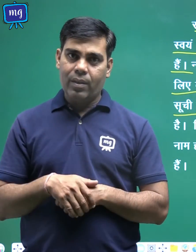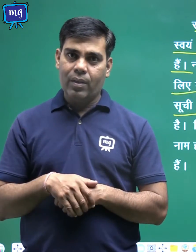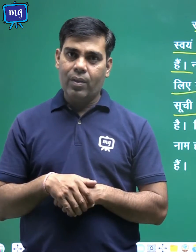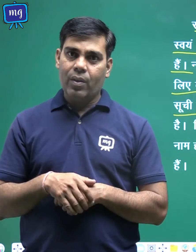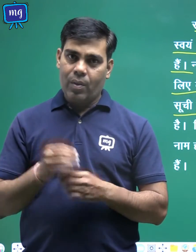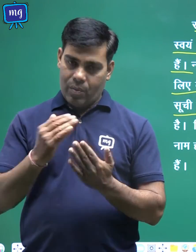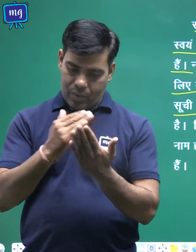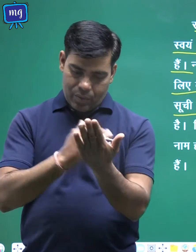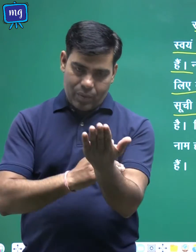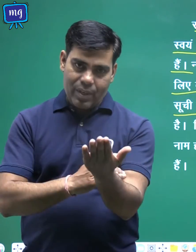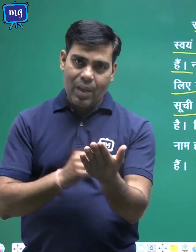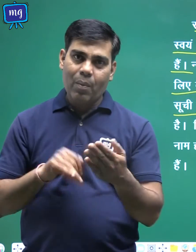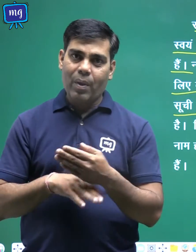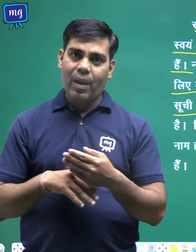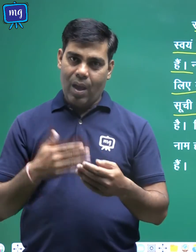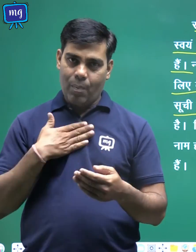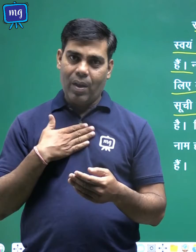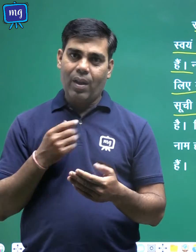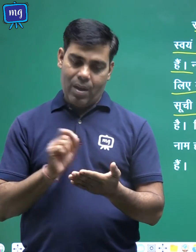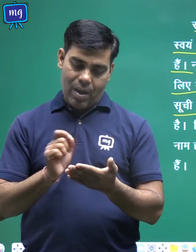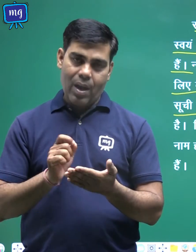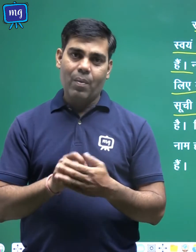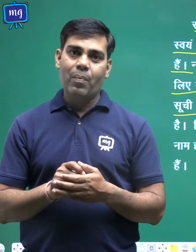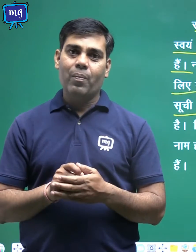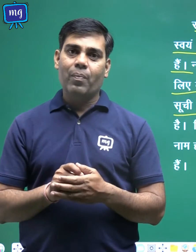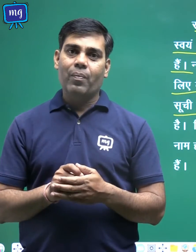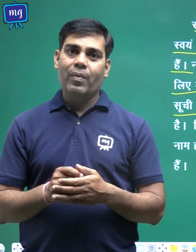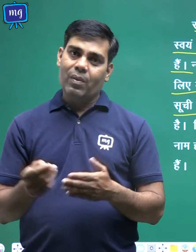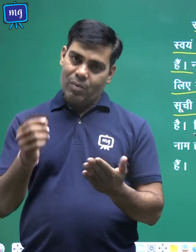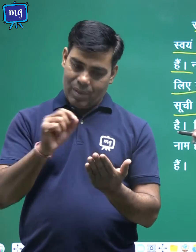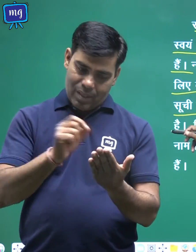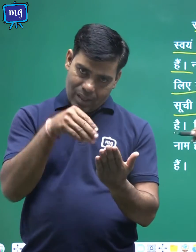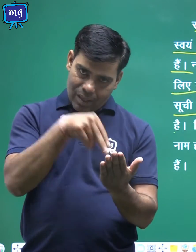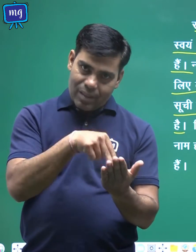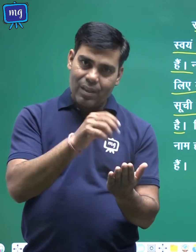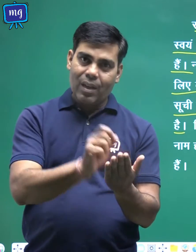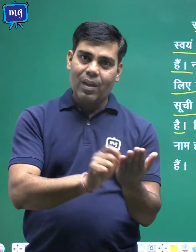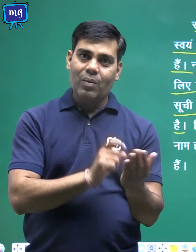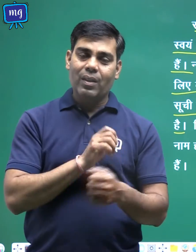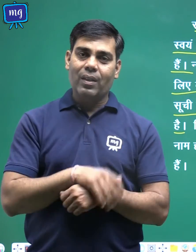सूची में अपना नाम दर्ज कराना होता है।